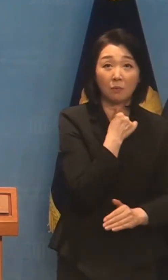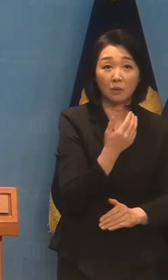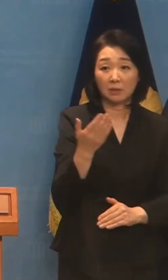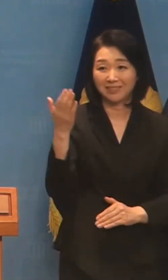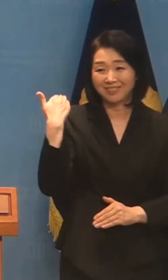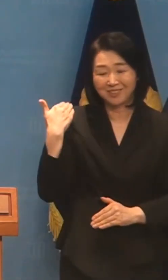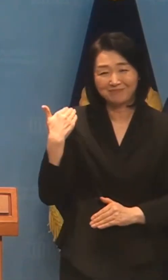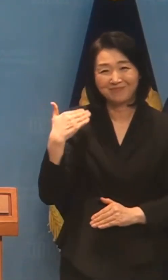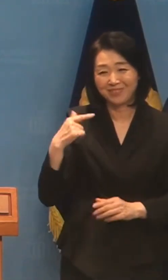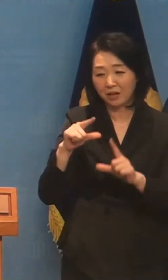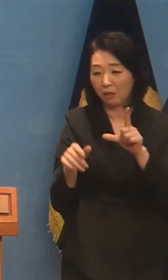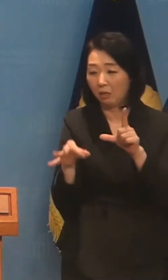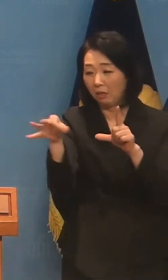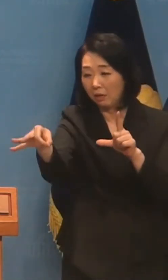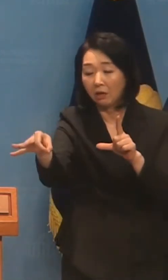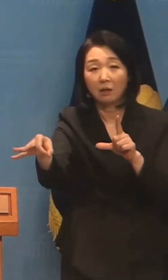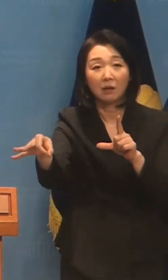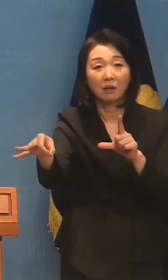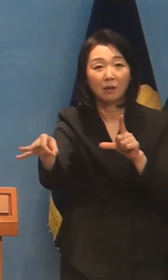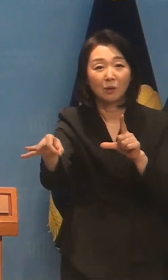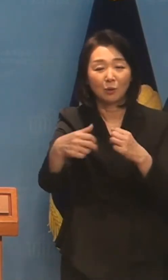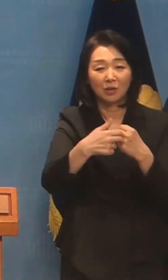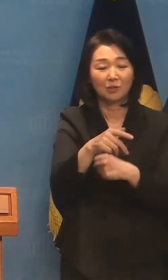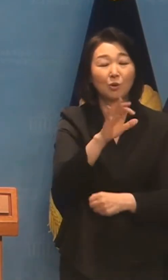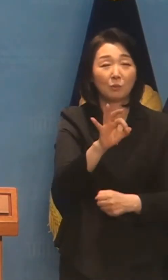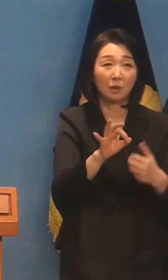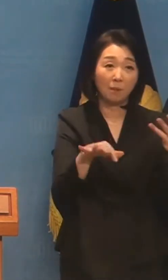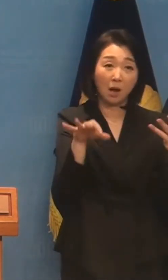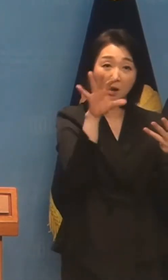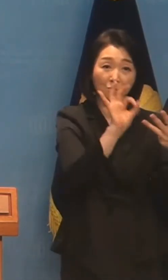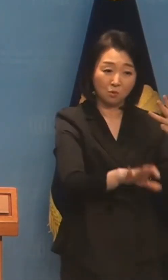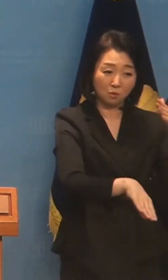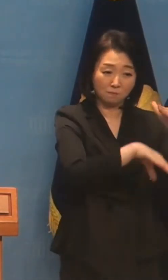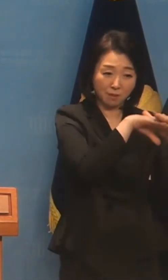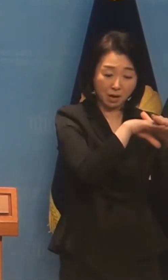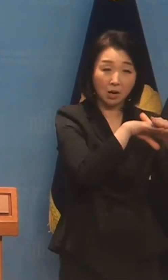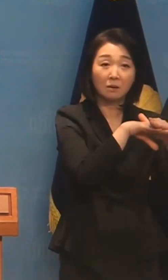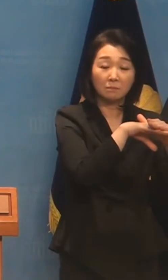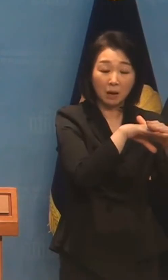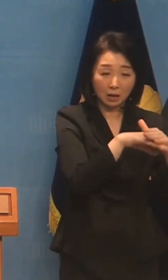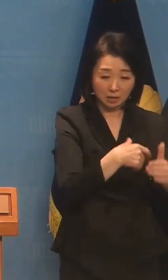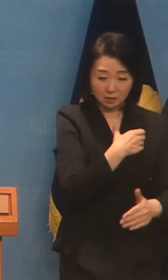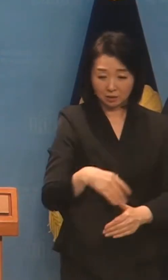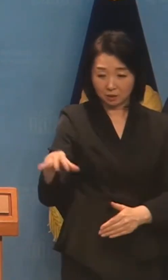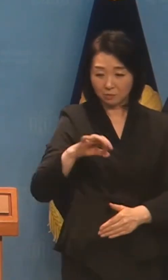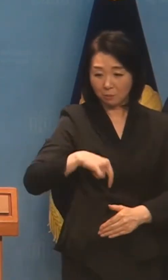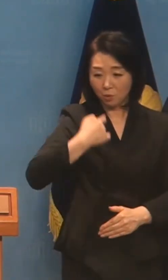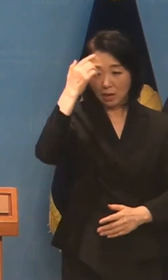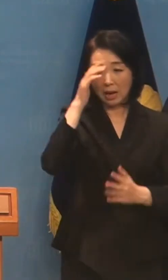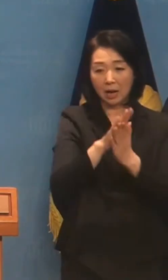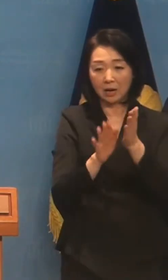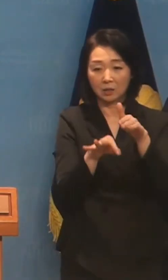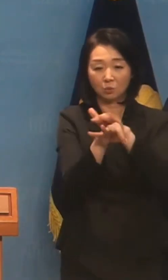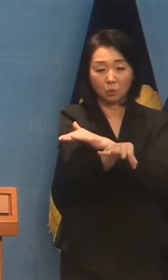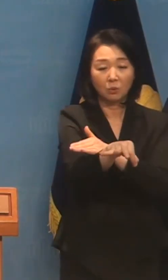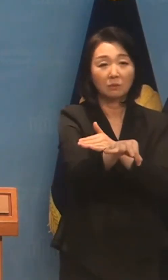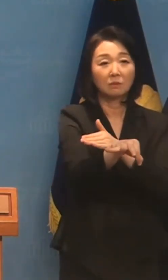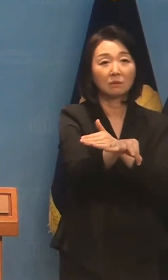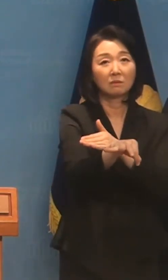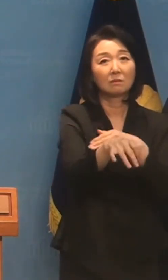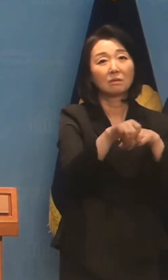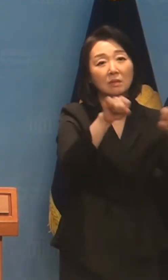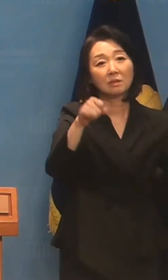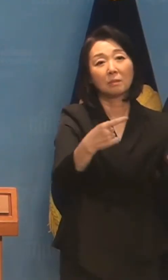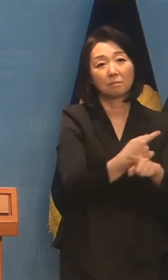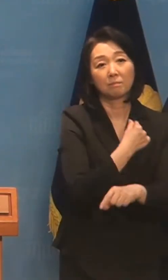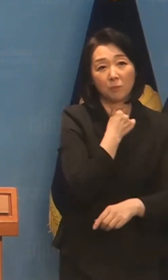정액제 대신 진료비의 최대 8%를 의료급여 수급자 본인이 부담하는 체계로